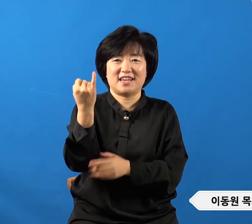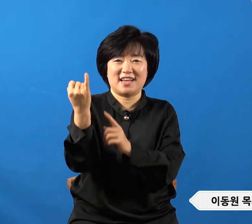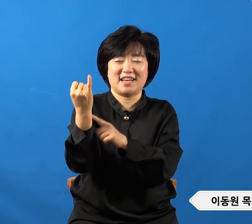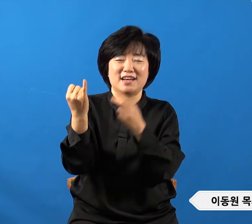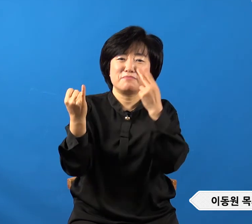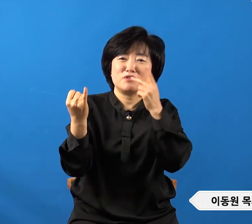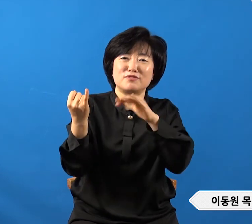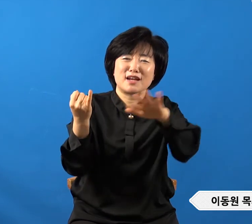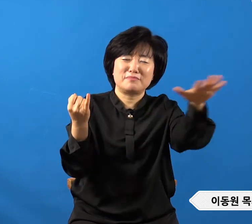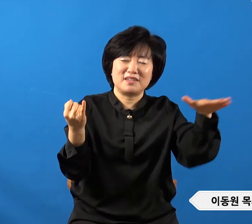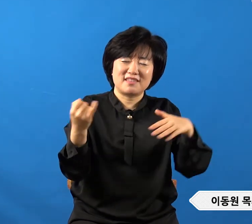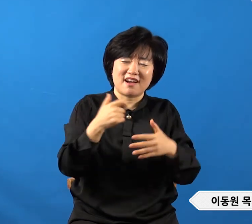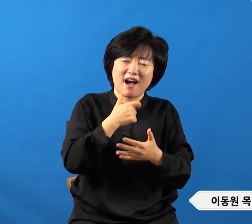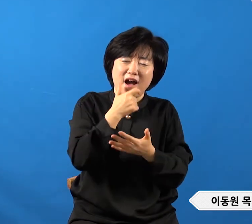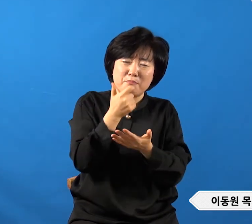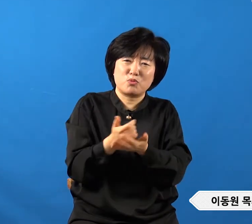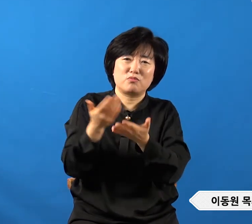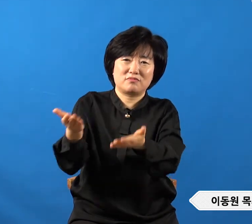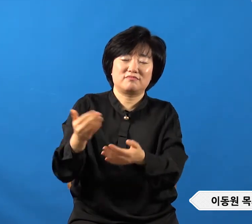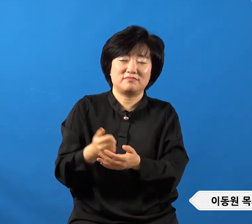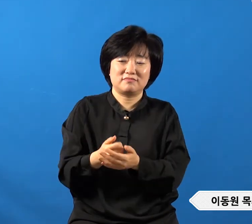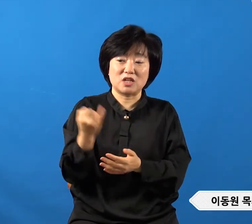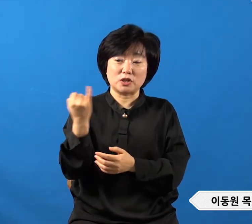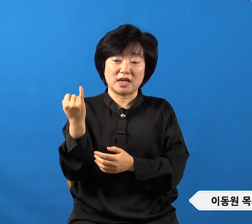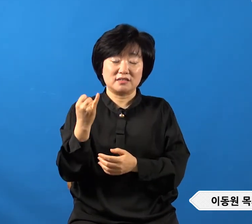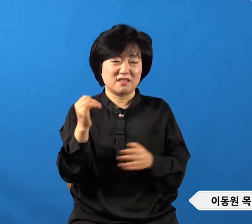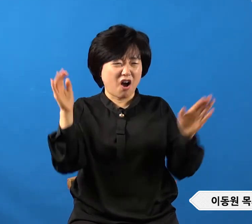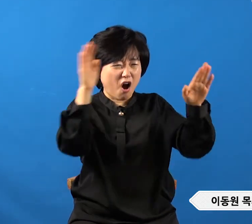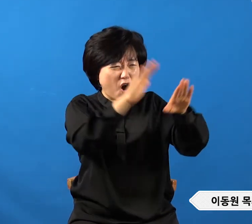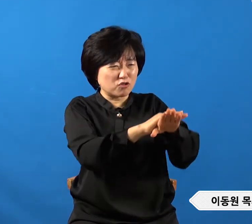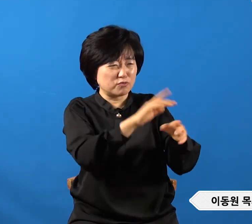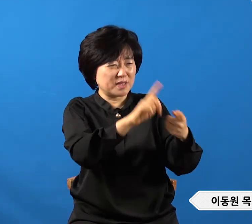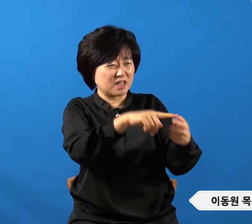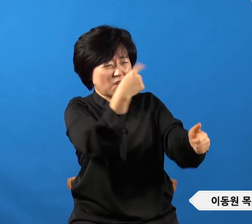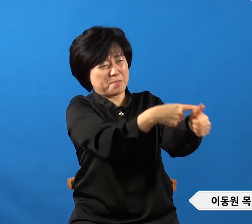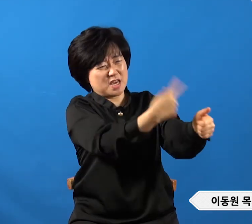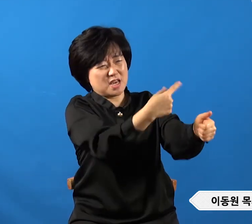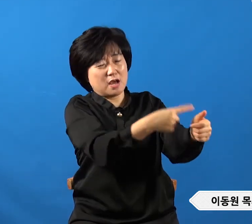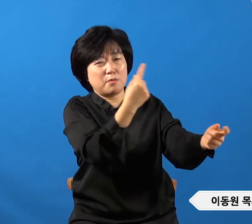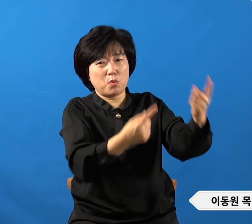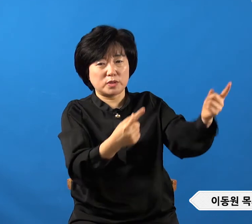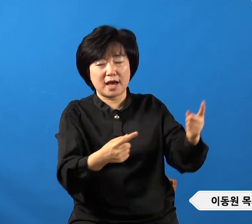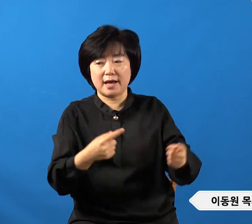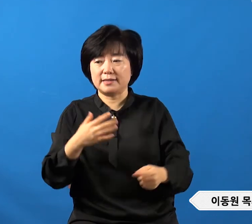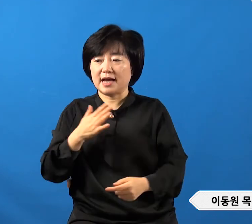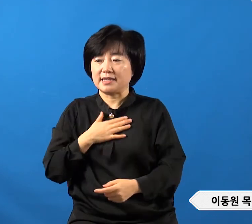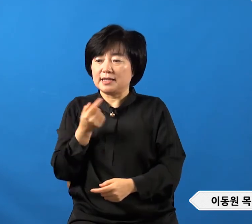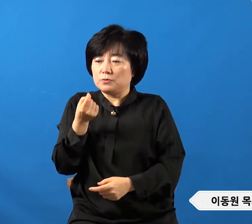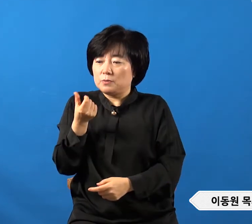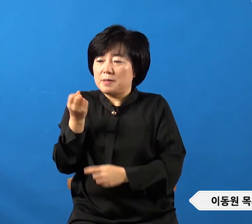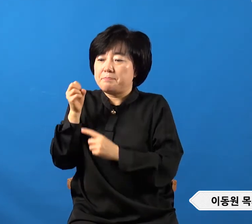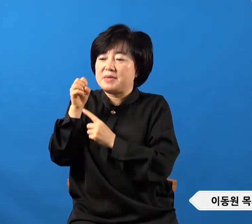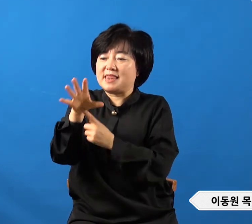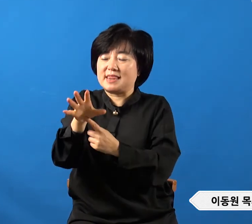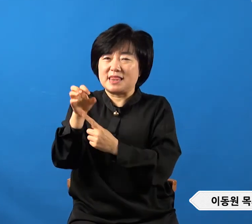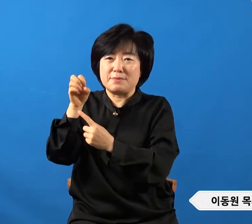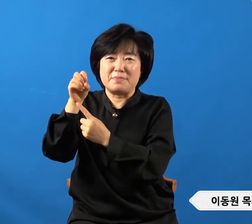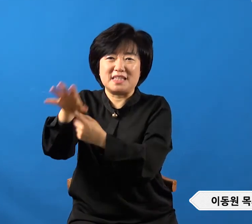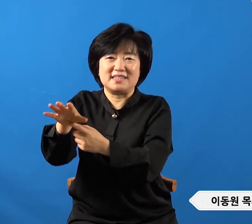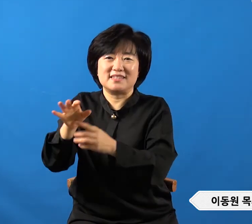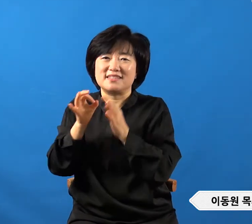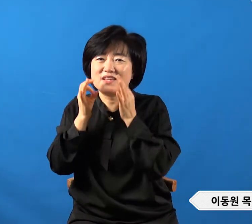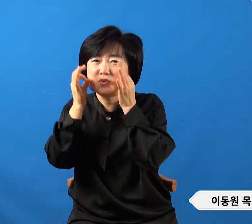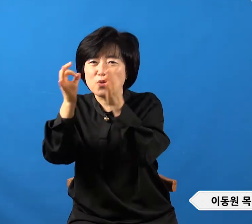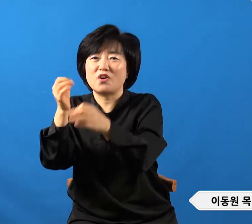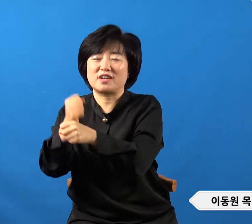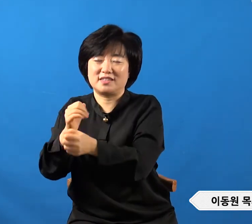그녀는 어둠을 공격하기보다도 빛을 드러내는 일에 자기의 생애를 들였던 것입니다.